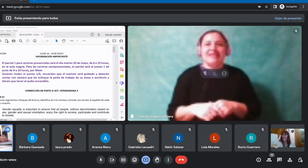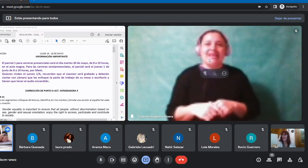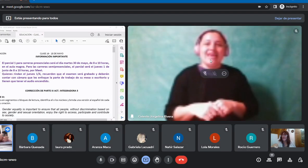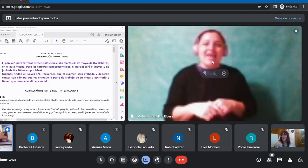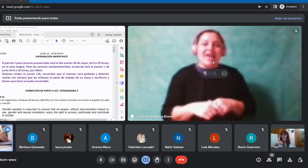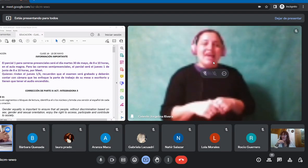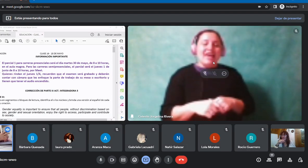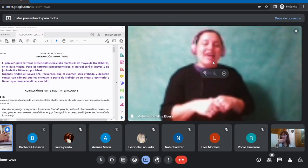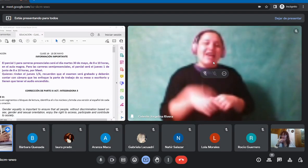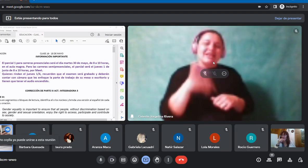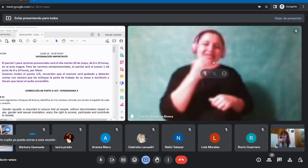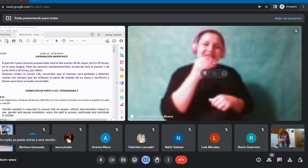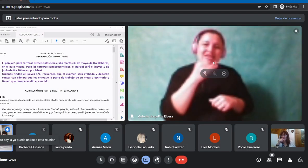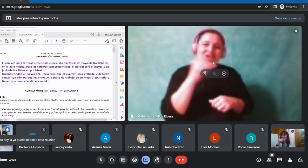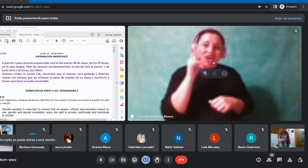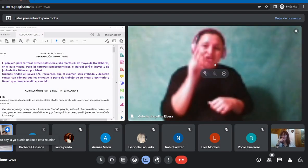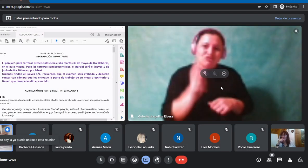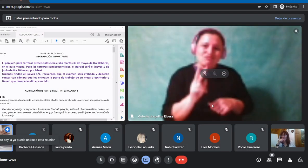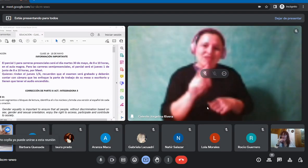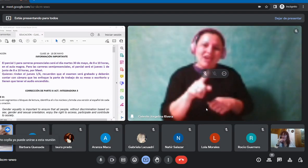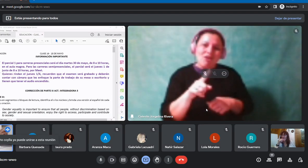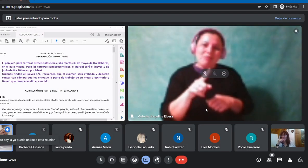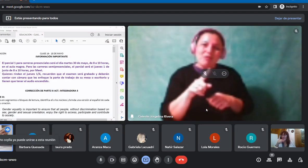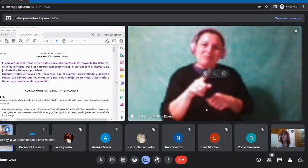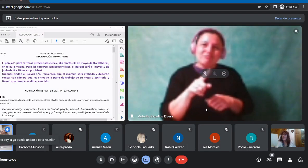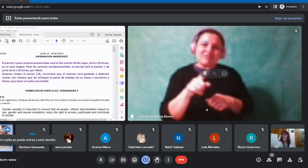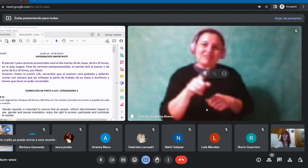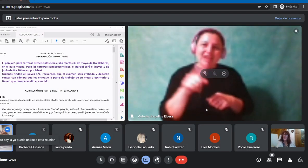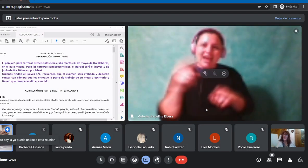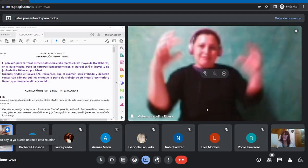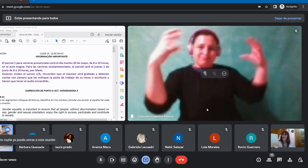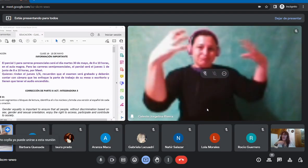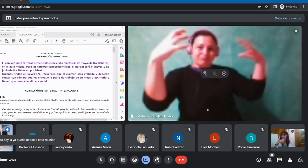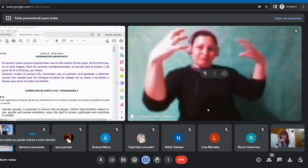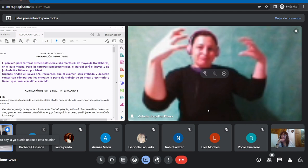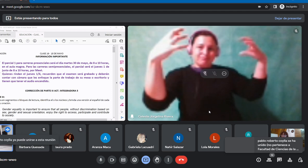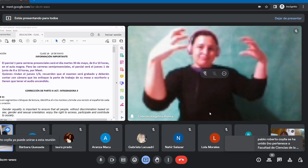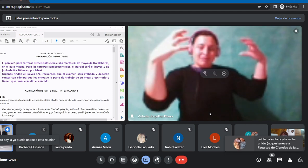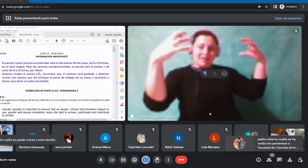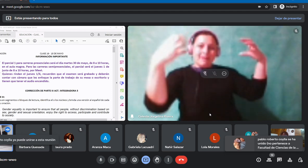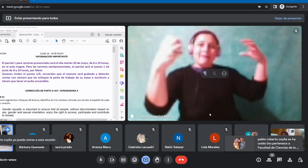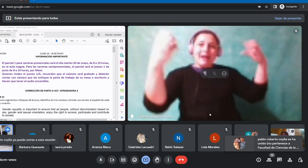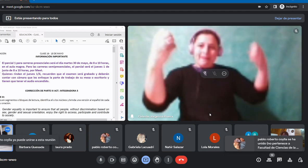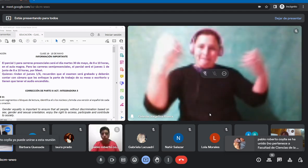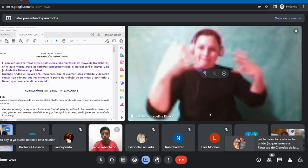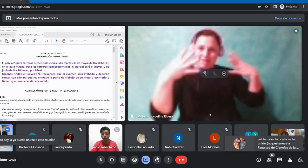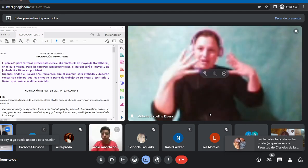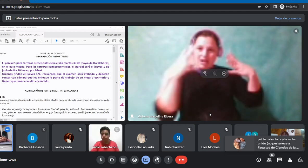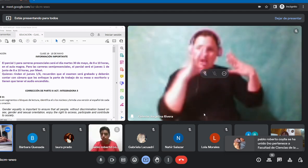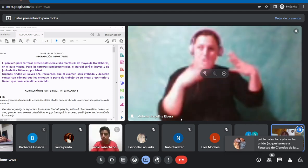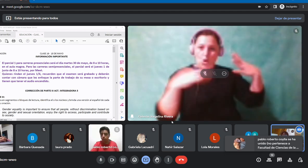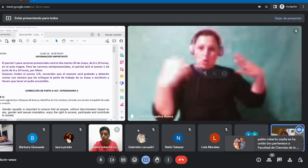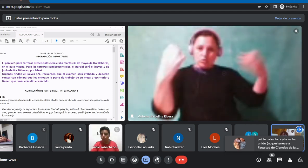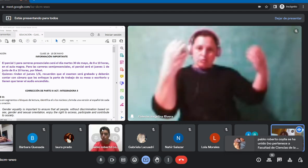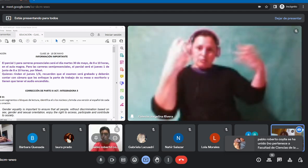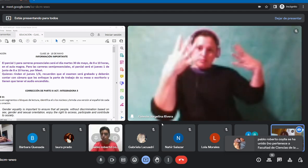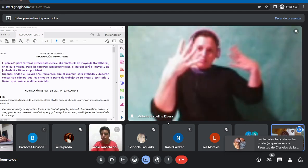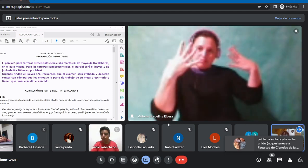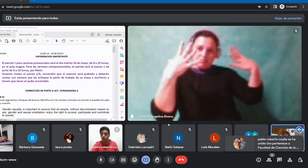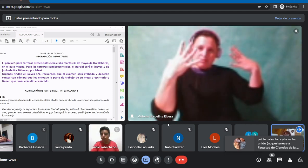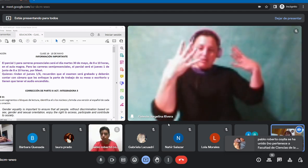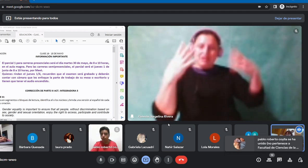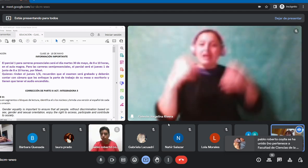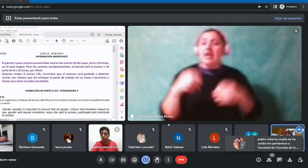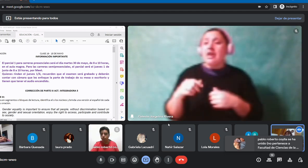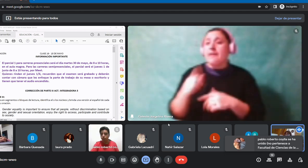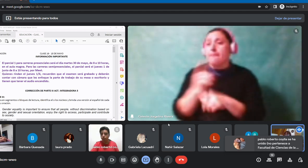Ahí en el escritorio ya voy a poner una lámpara y listo, y hago más iluminación. No, así como estás